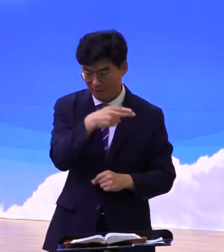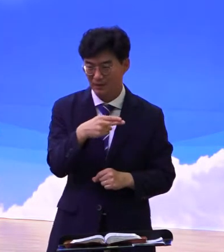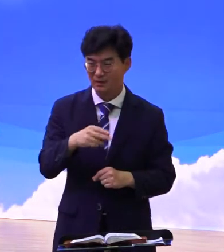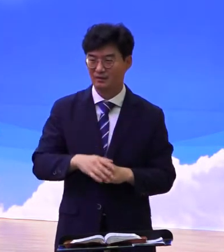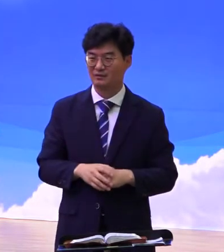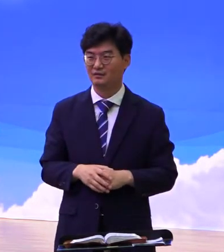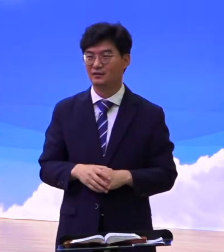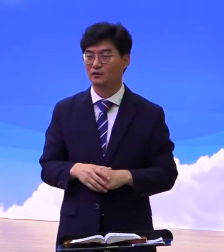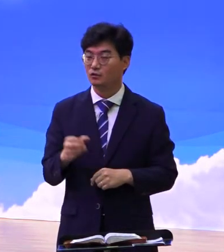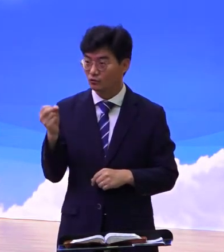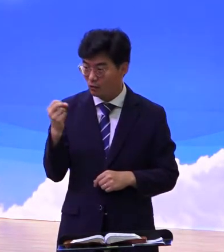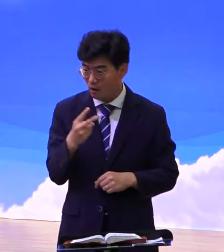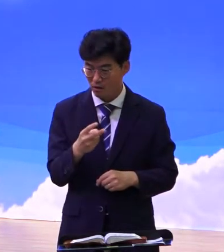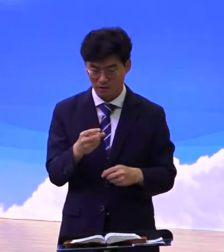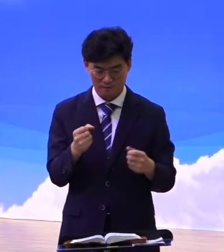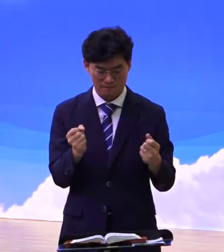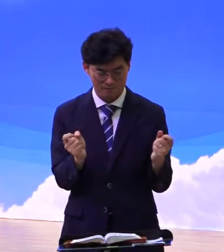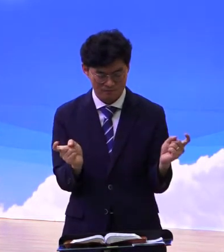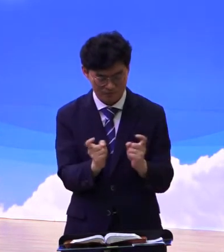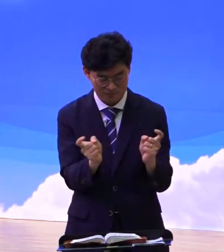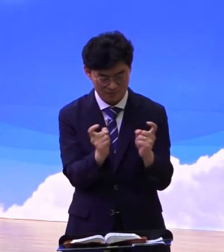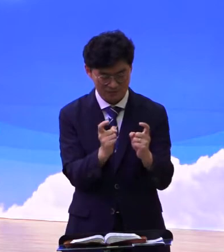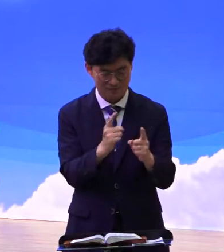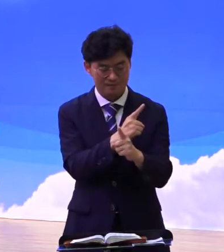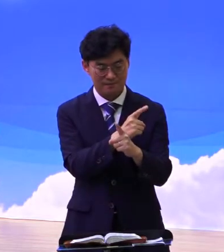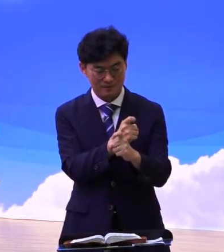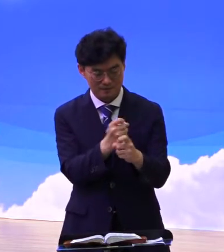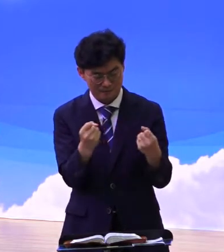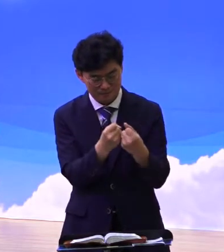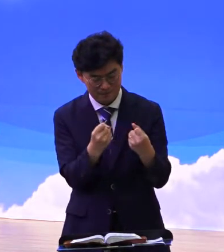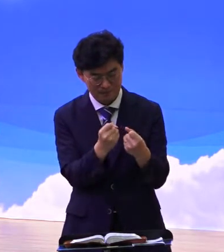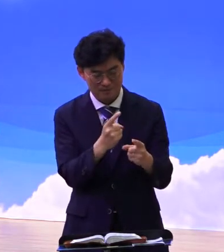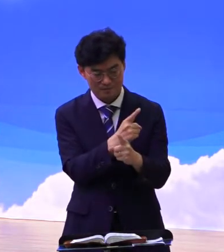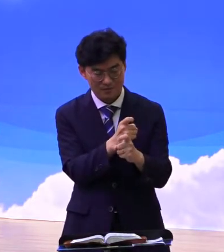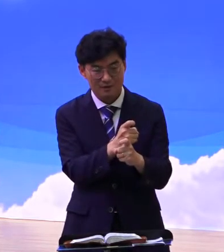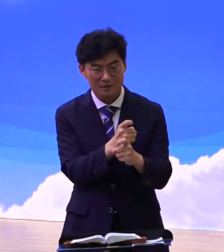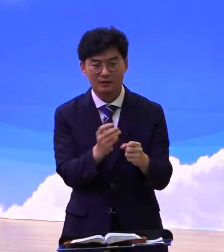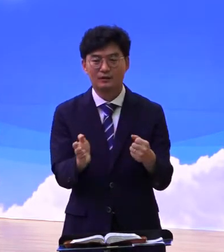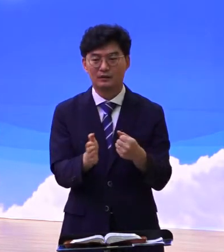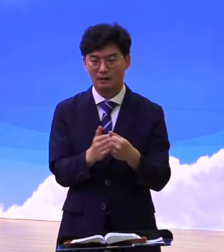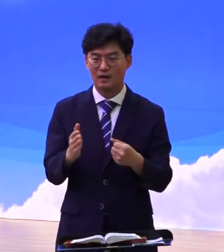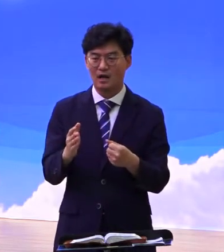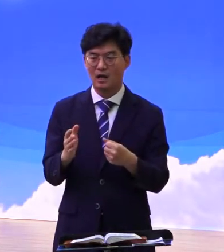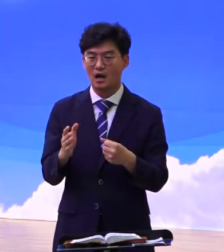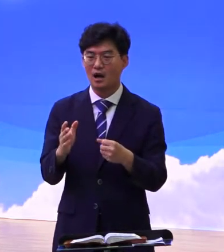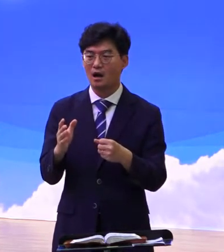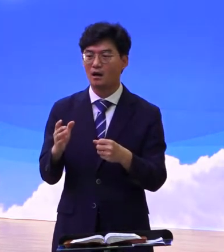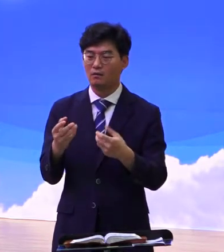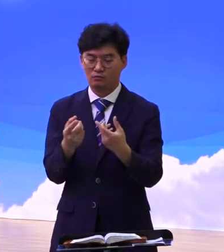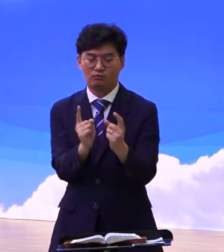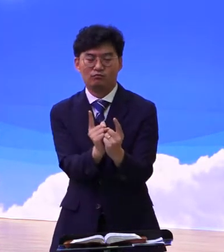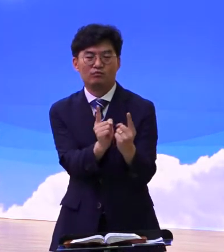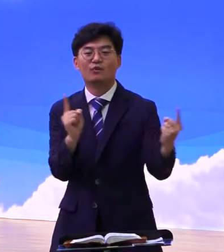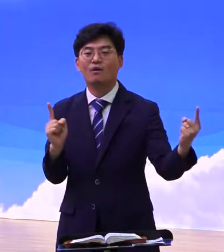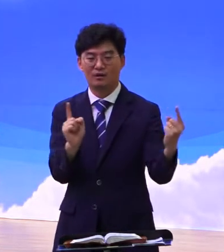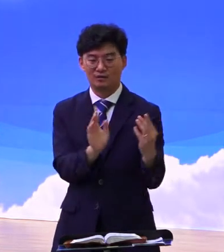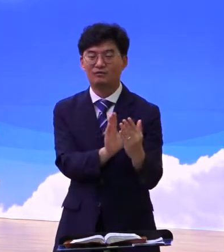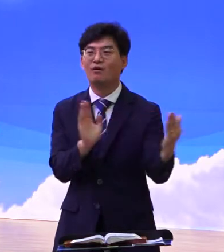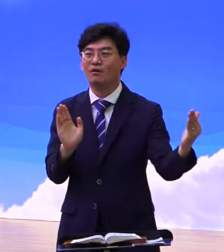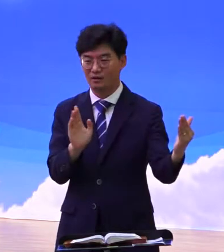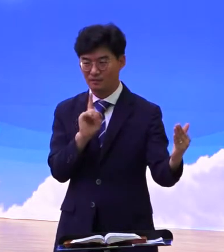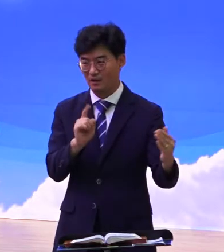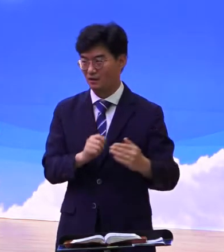얼마나 다투고 시기하고 미워했으면 거리를 두고 살라 하십니까? 얼마나